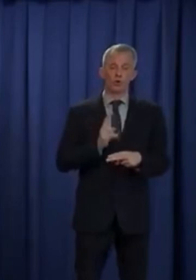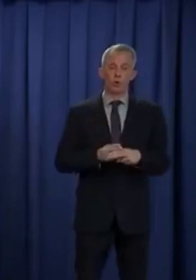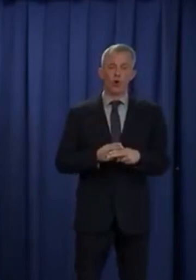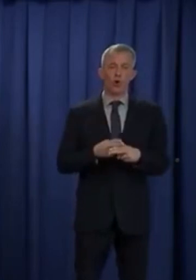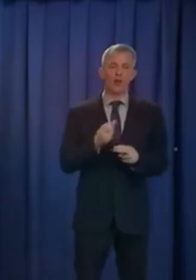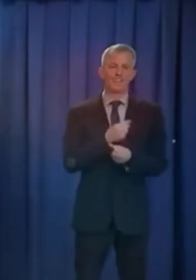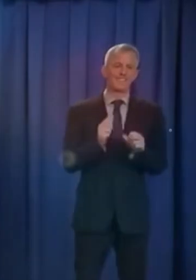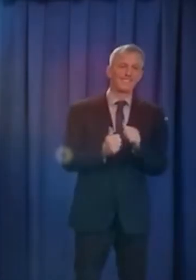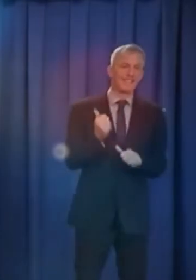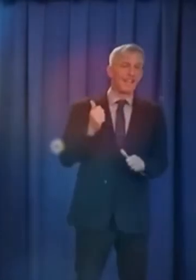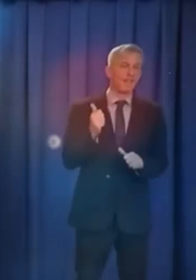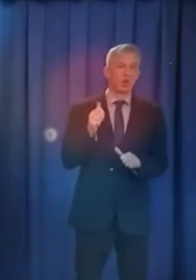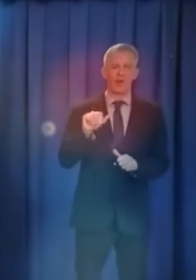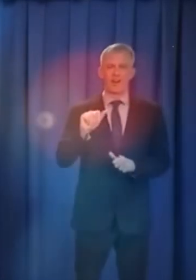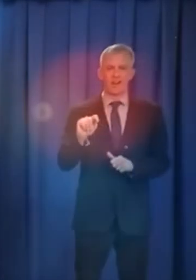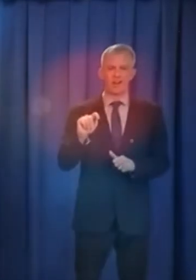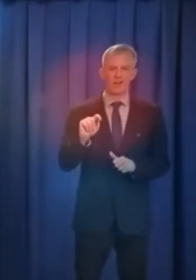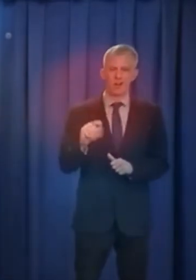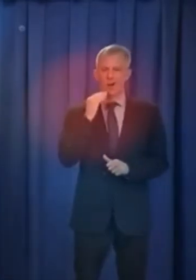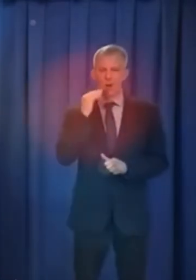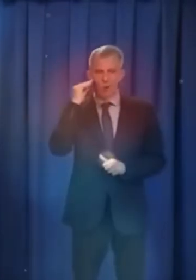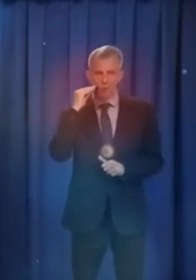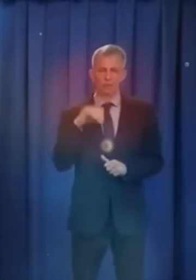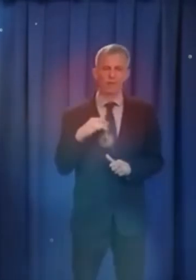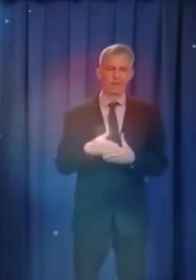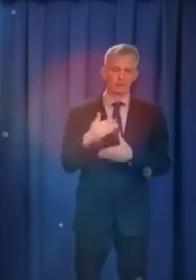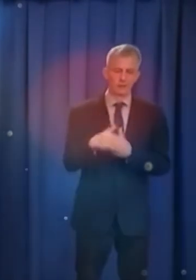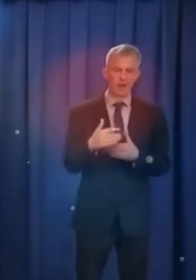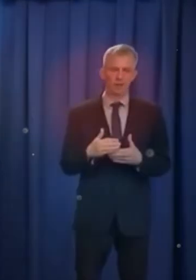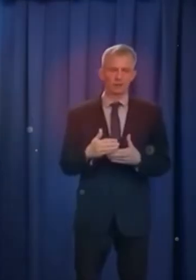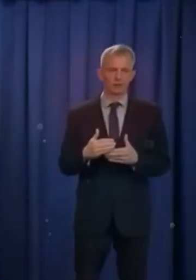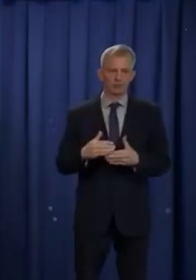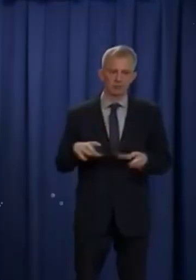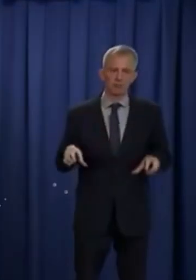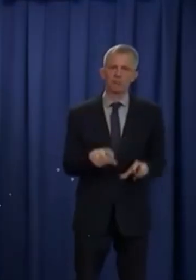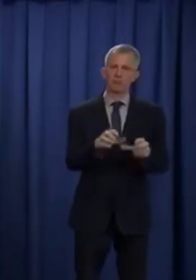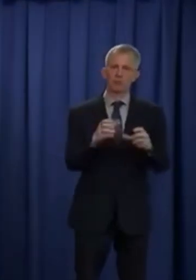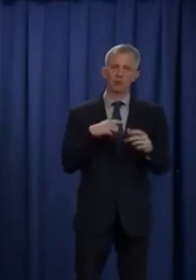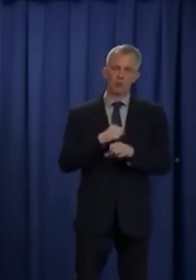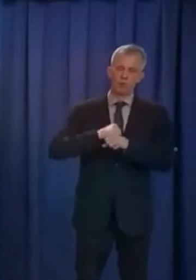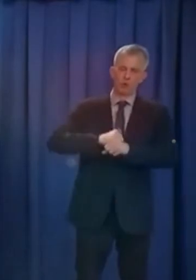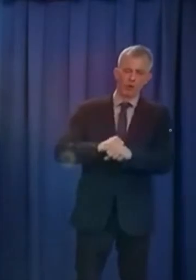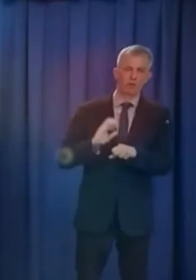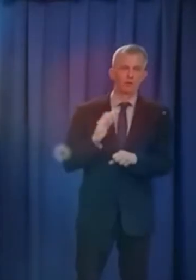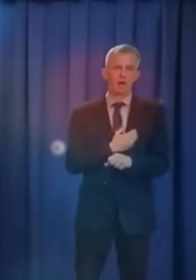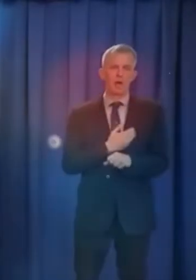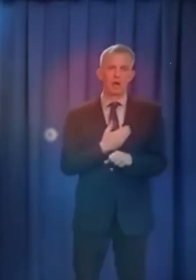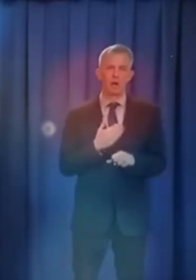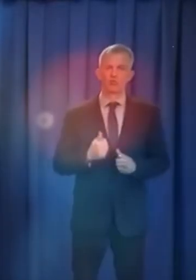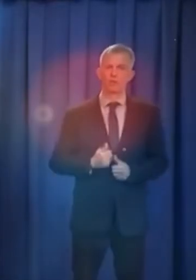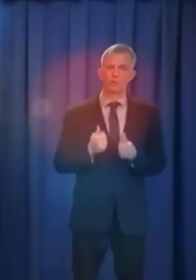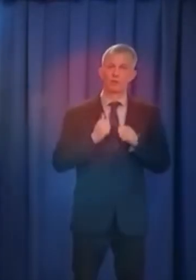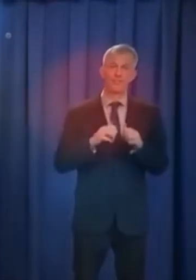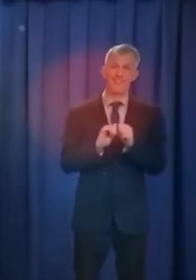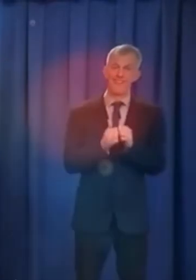돌아가 이 사태가 빨리 종료되기를 정말 간절히 기도드려 봅니다.